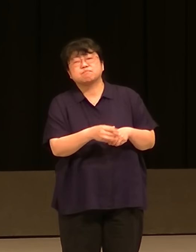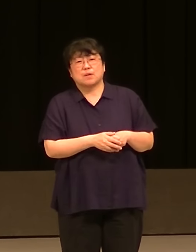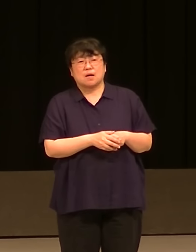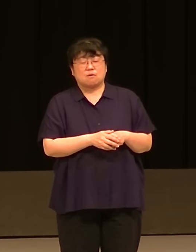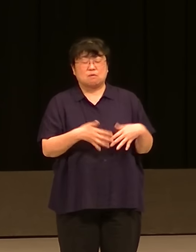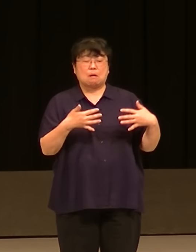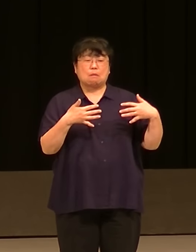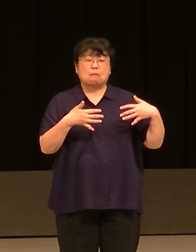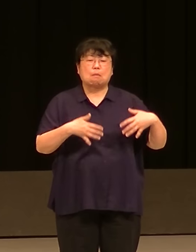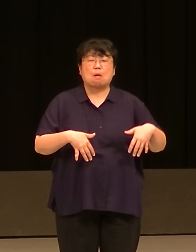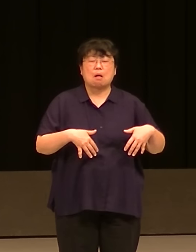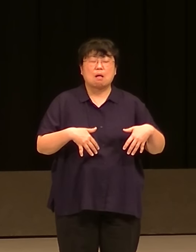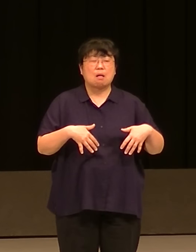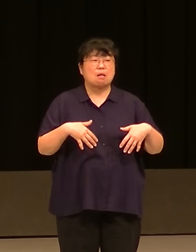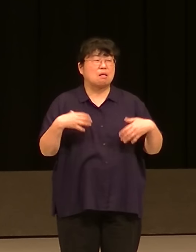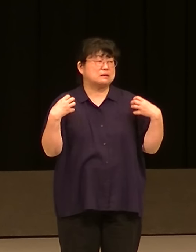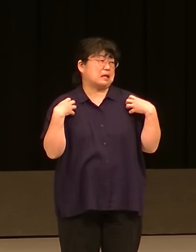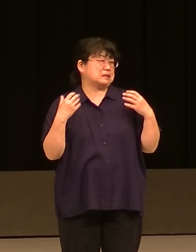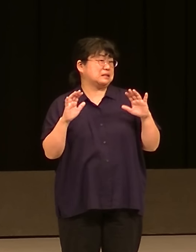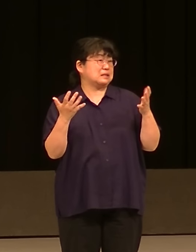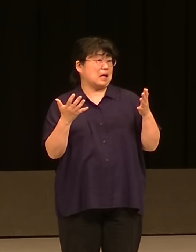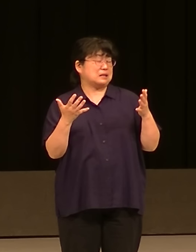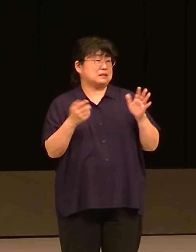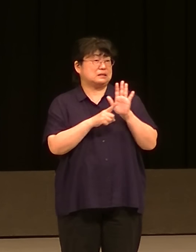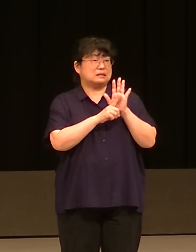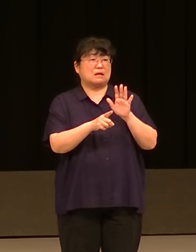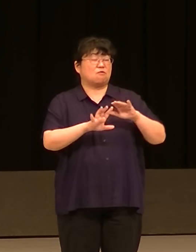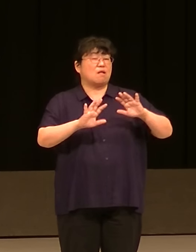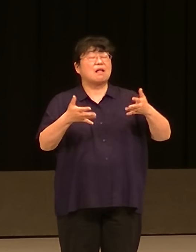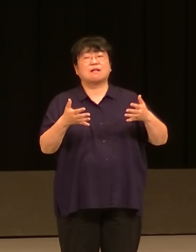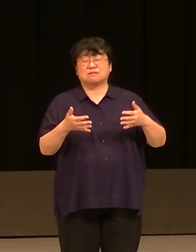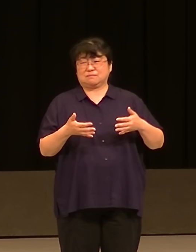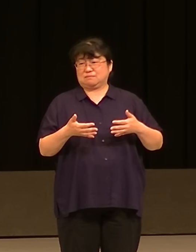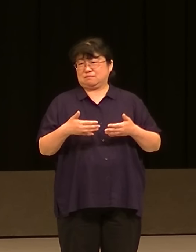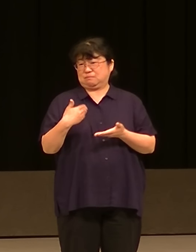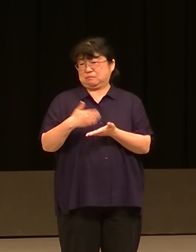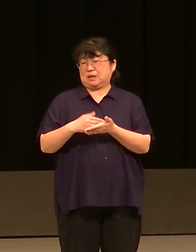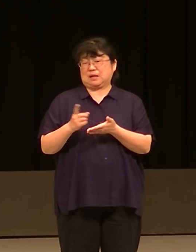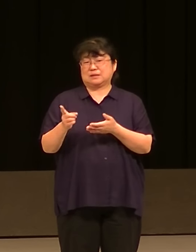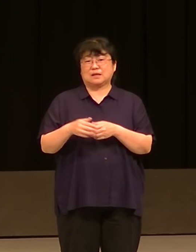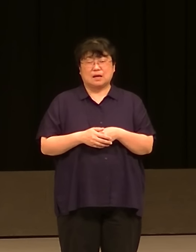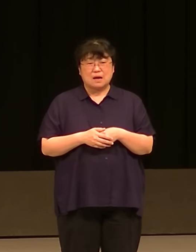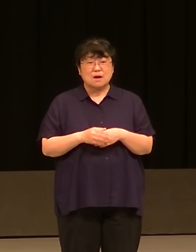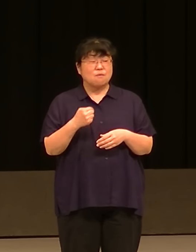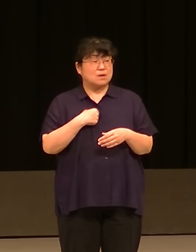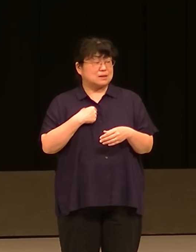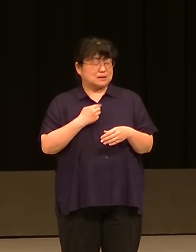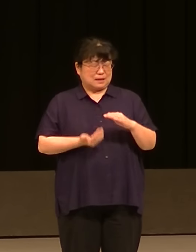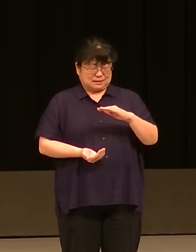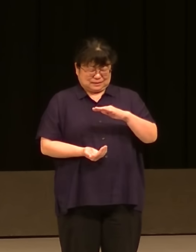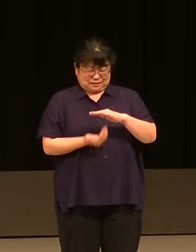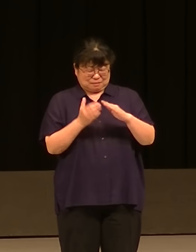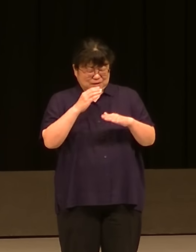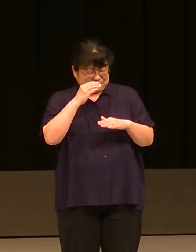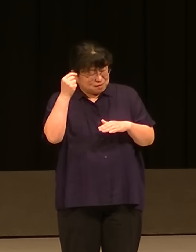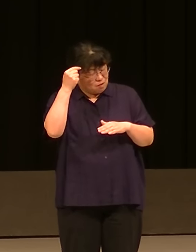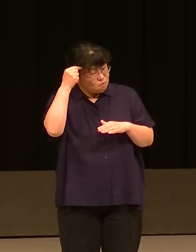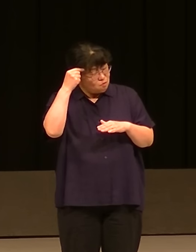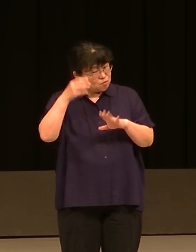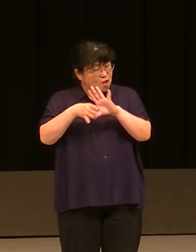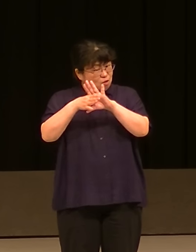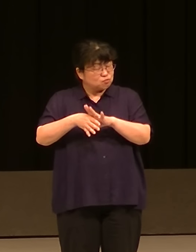の、こんなに無責任な、宣言はないと言って、まさにこの私が一番素晴らしいと思っている